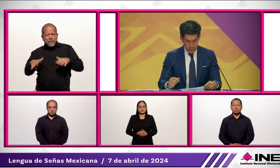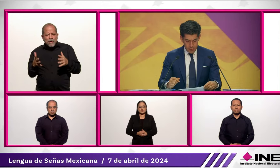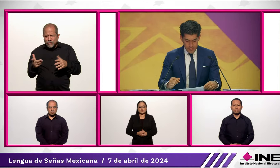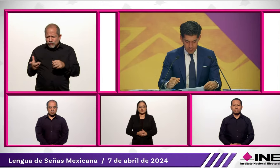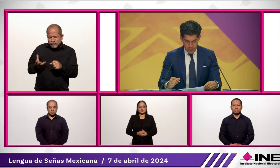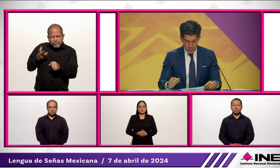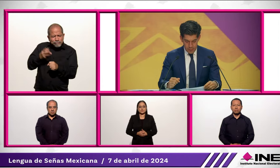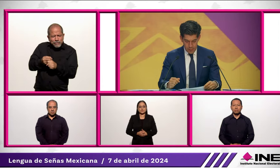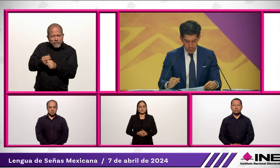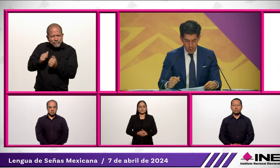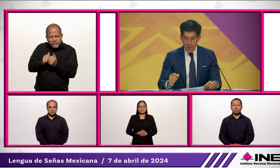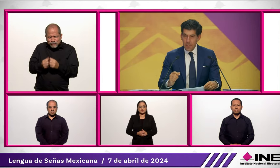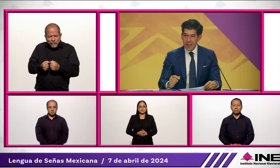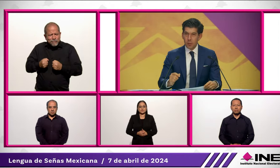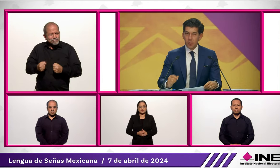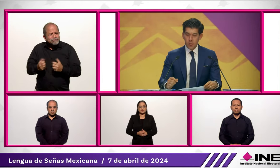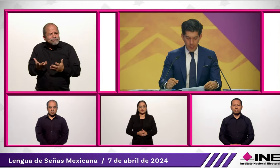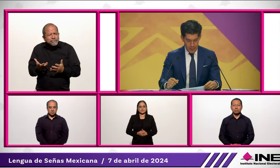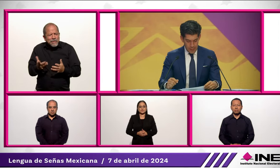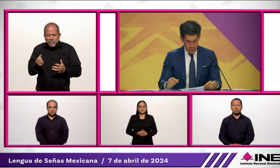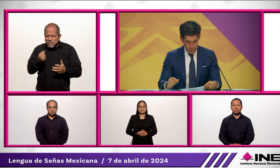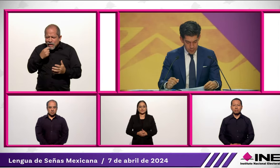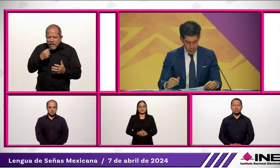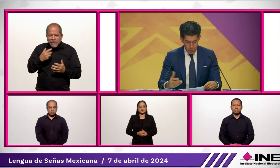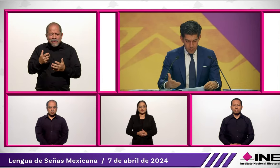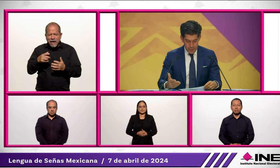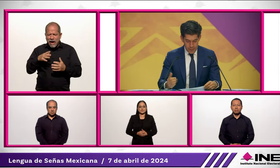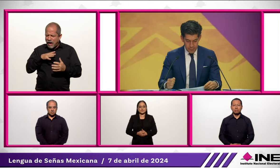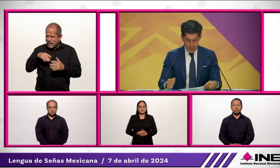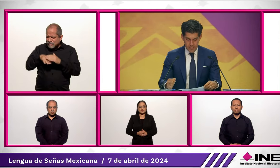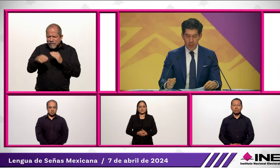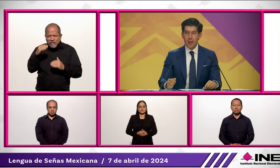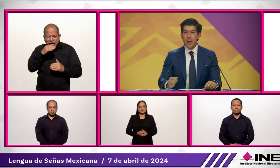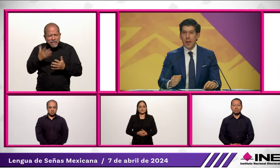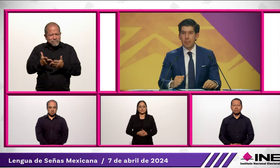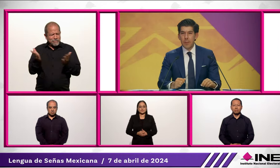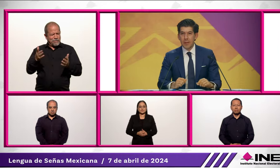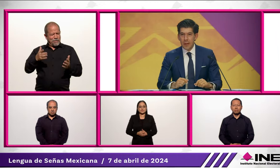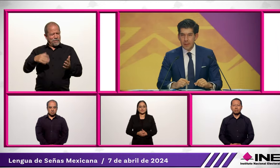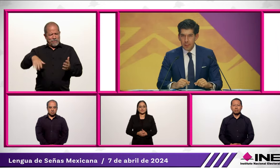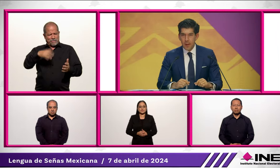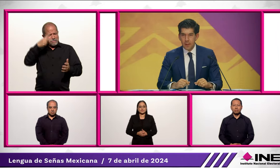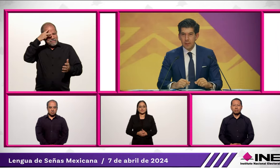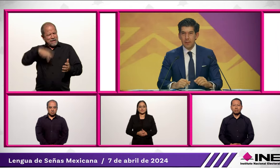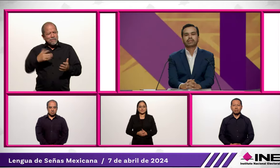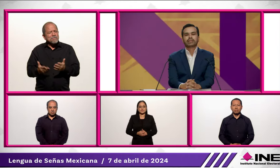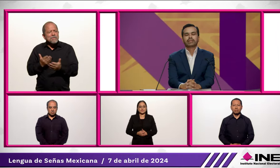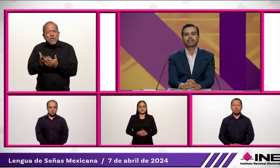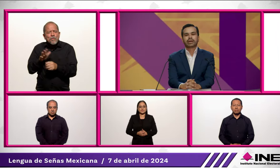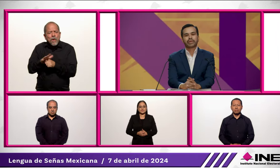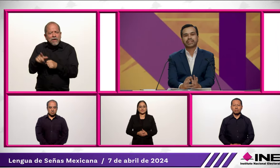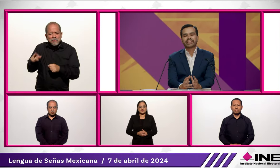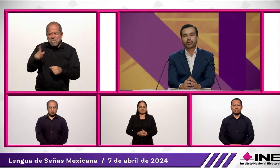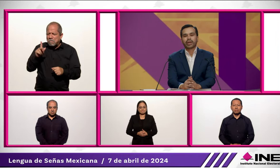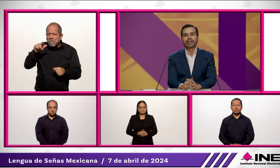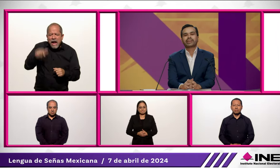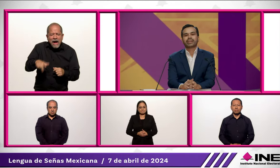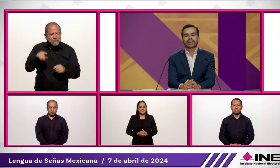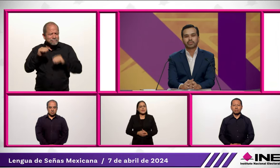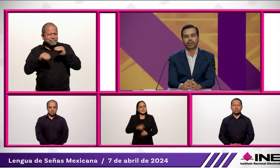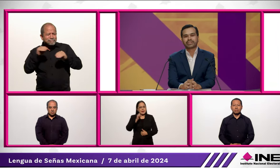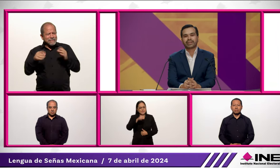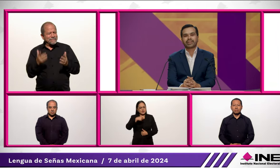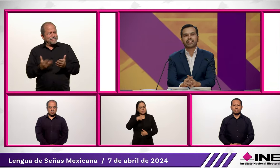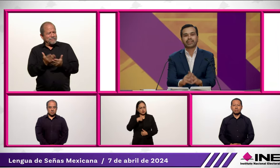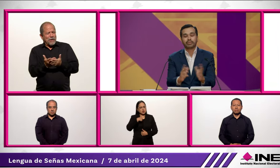acceso equitativo a servicios de salud para todos los mexicanos? ¿Y cómo piensa financiar e implementar este plan? También desarrollaré